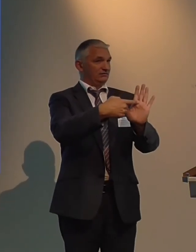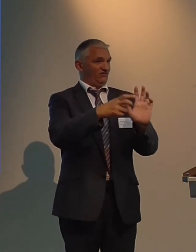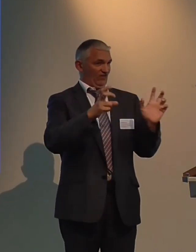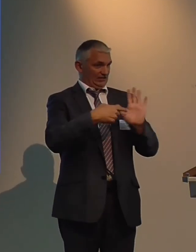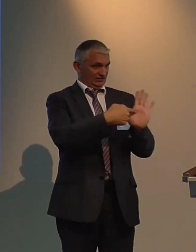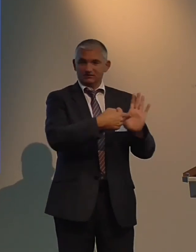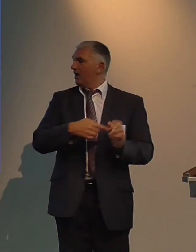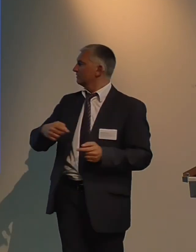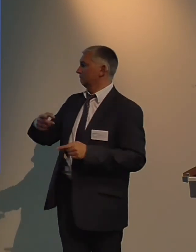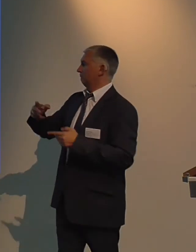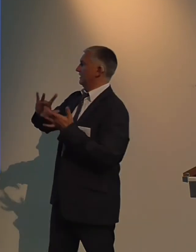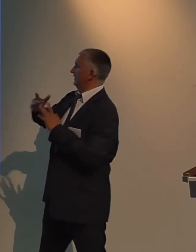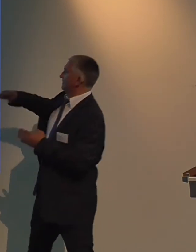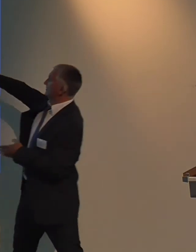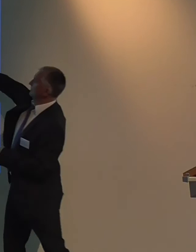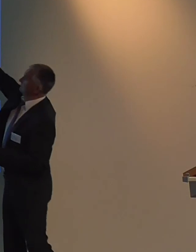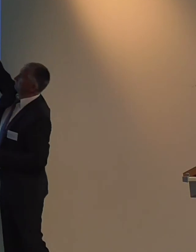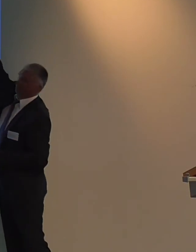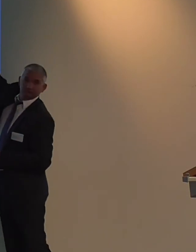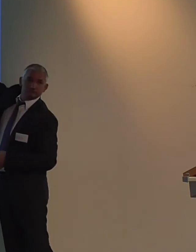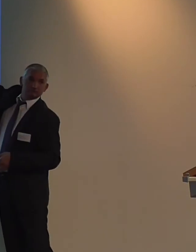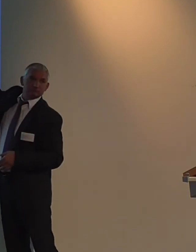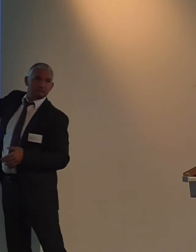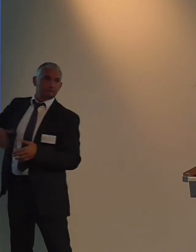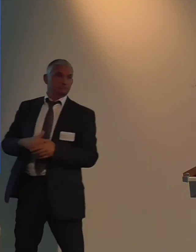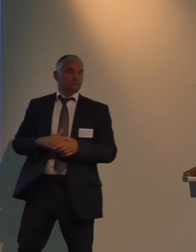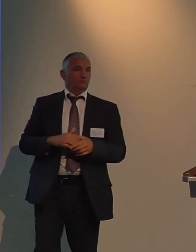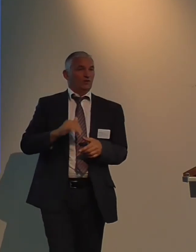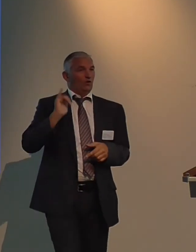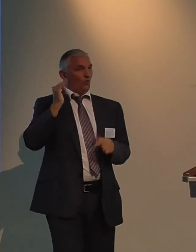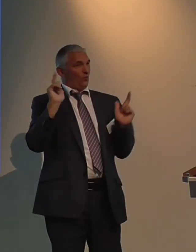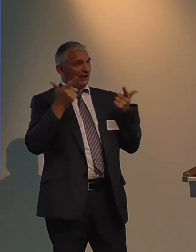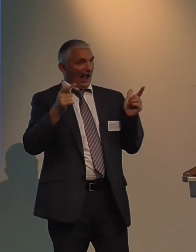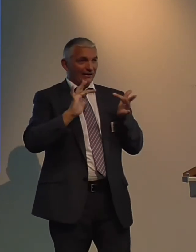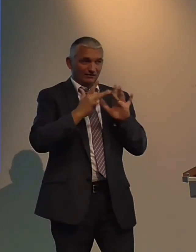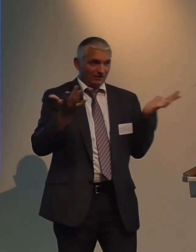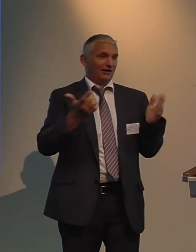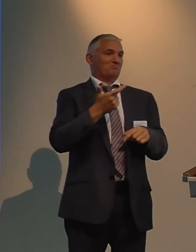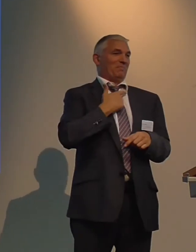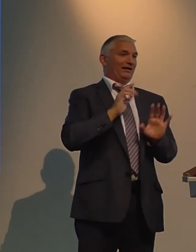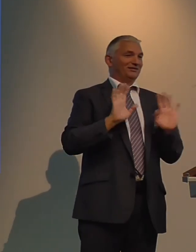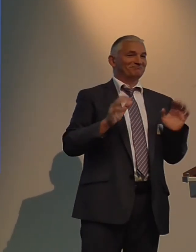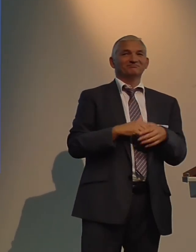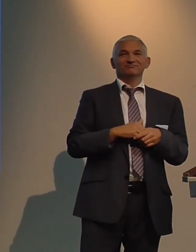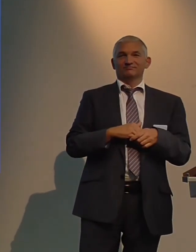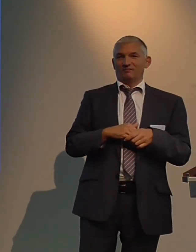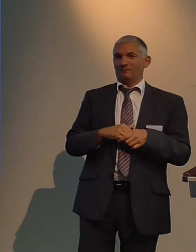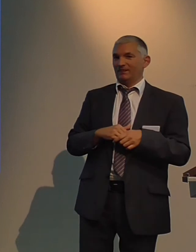Das wird im Fernsehen gezeigt und das hier oben findet auch nur im Internet statt. Und wer kein Internet hat, hat eben Pech